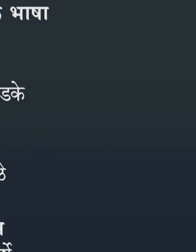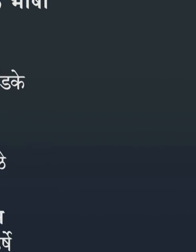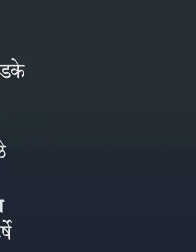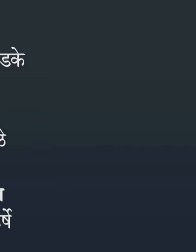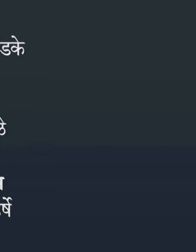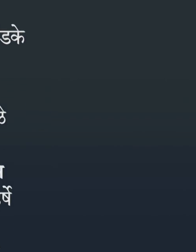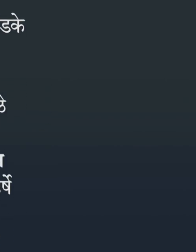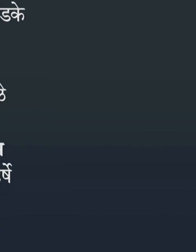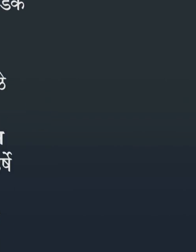कि